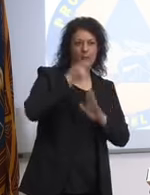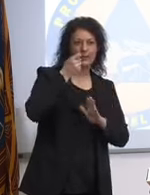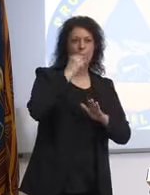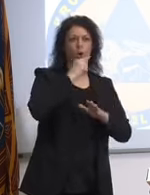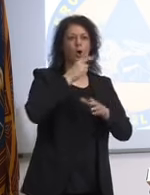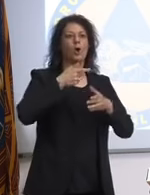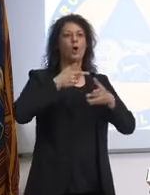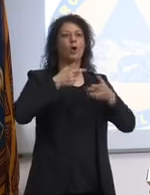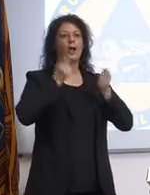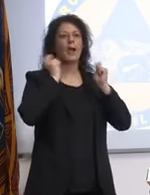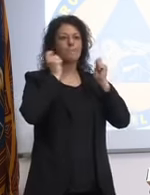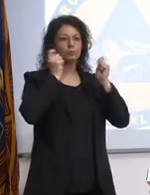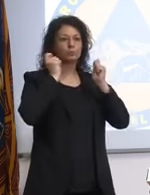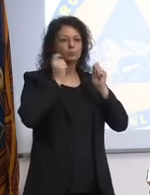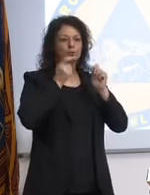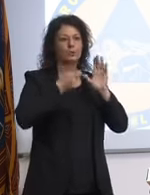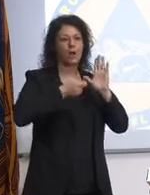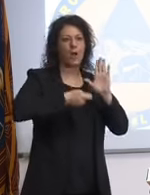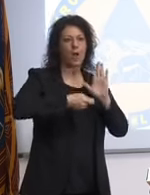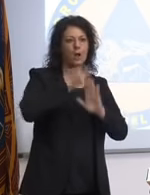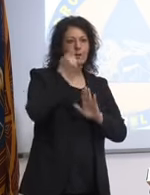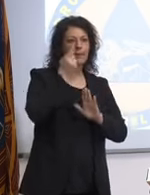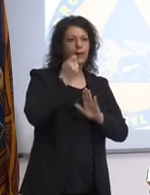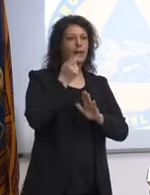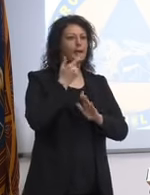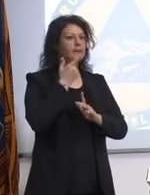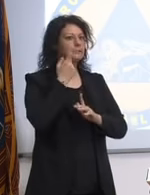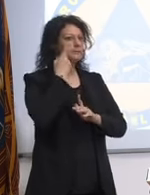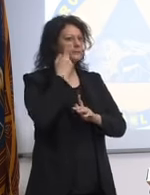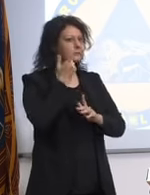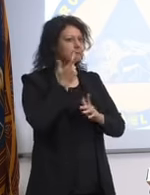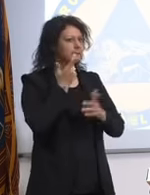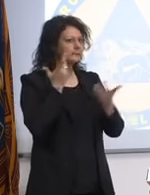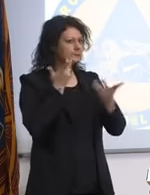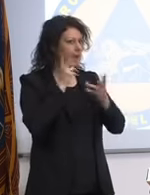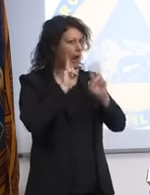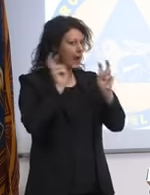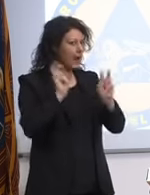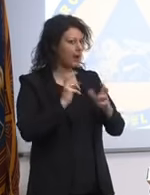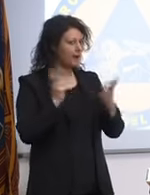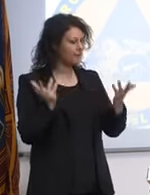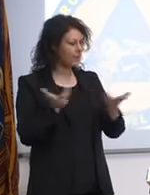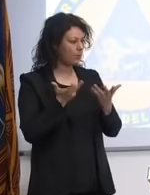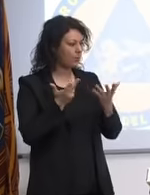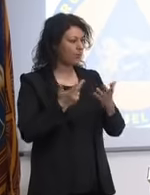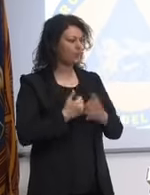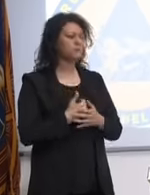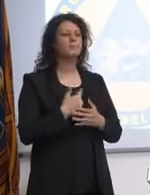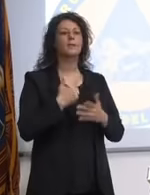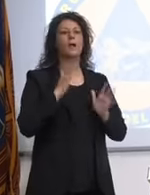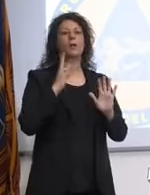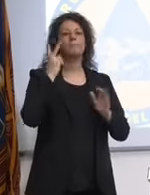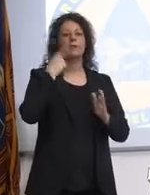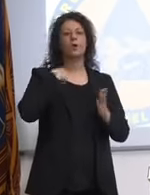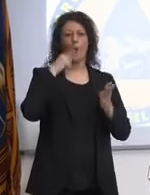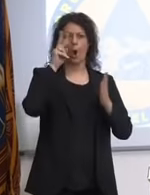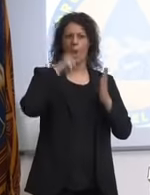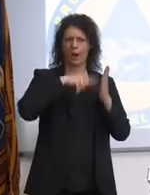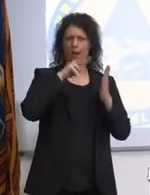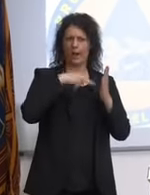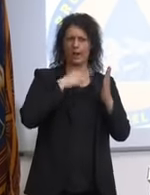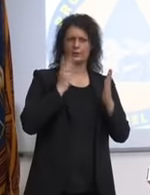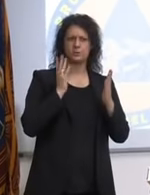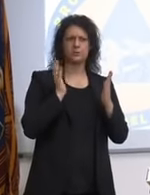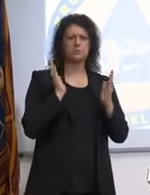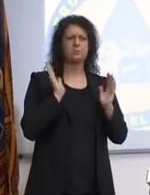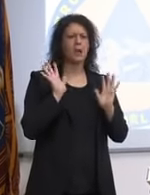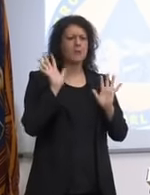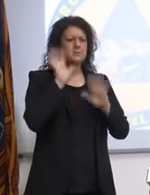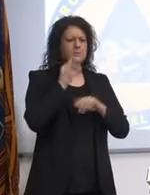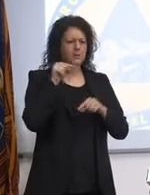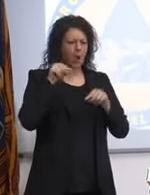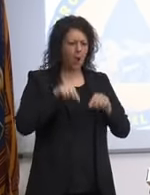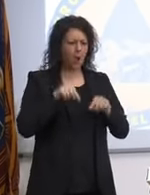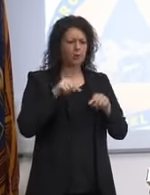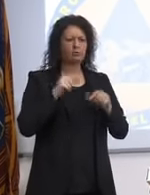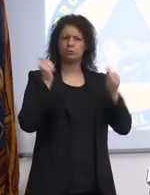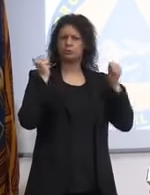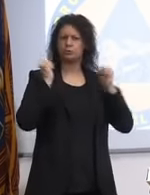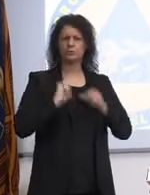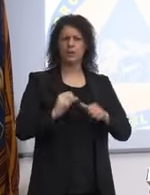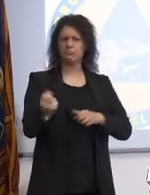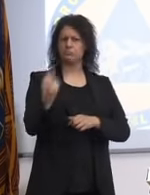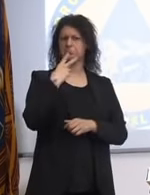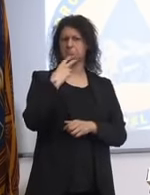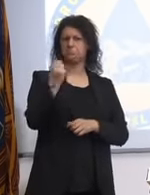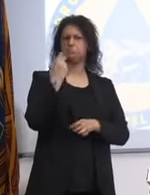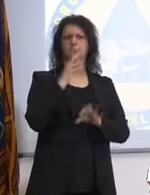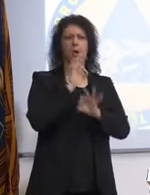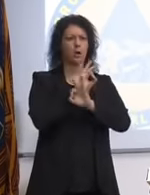allarme? Allora, più che allarme, l'ho letto da qualche parte, però ad oggi onestamente i cittadini non ci hanno segnato. Considera che